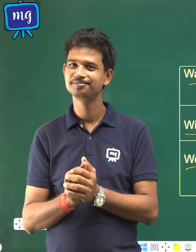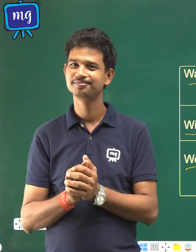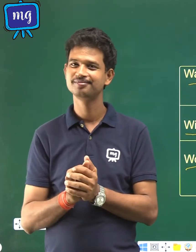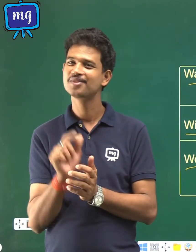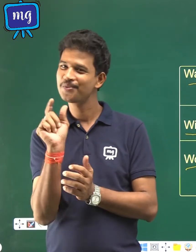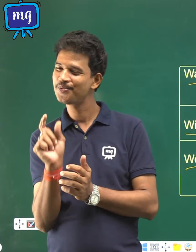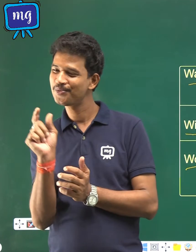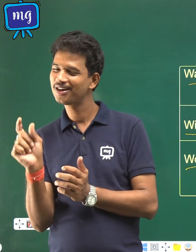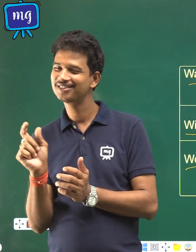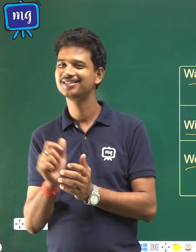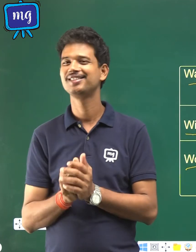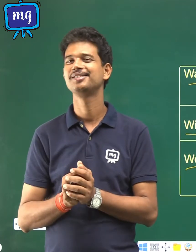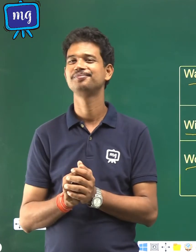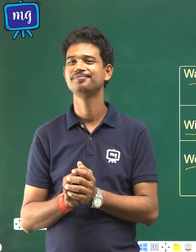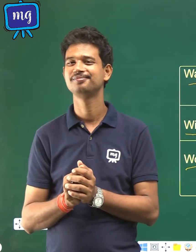वर्ड्स हैं।